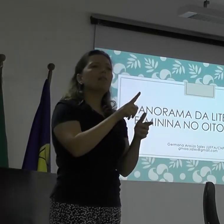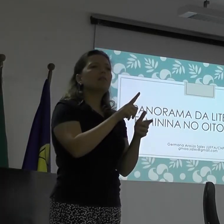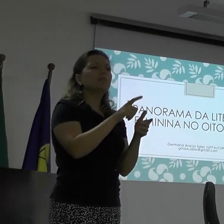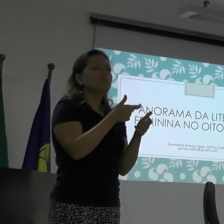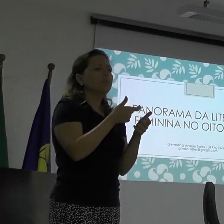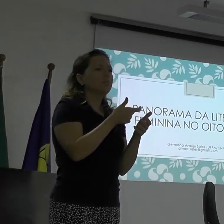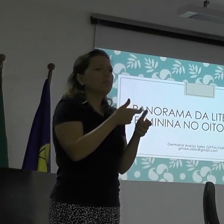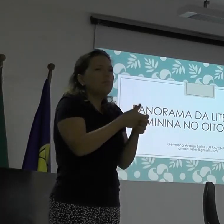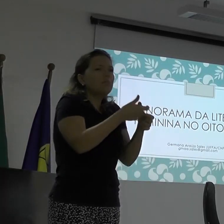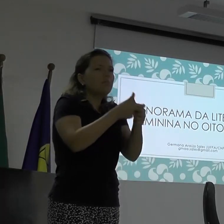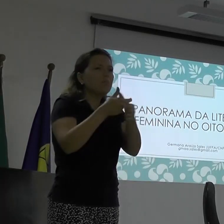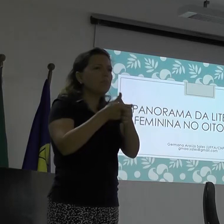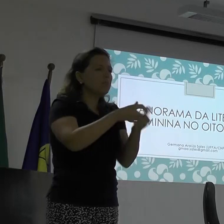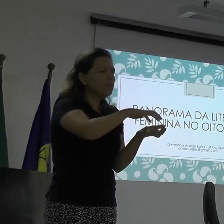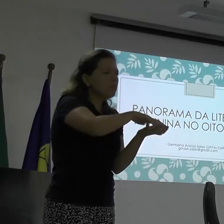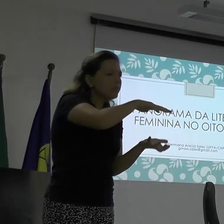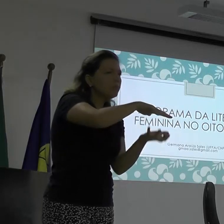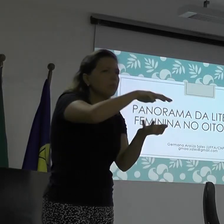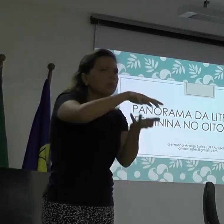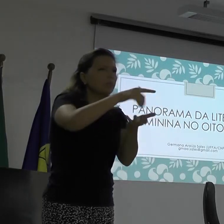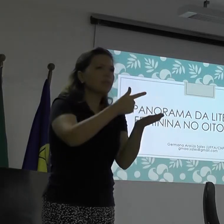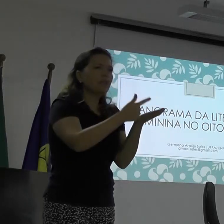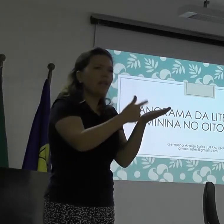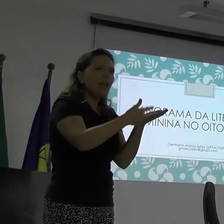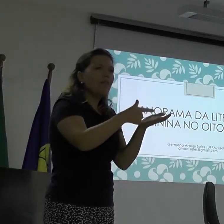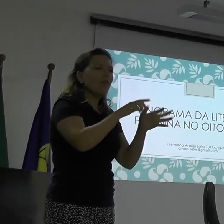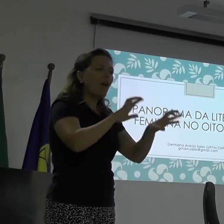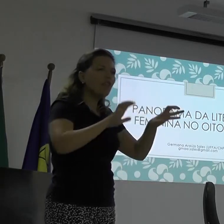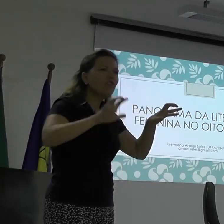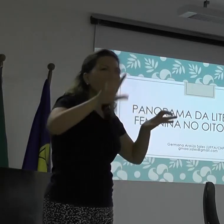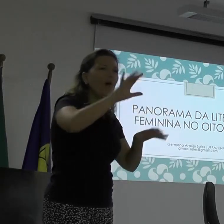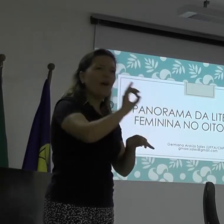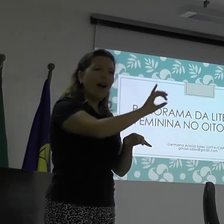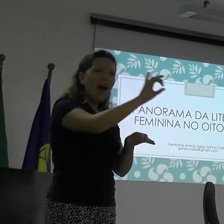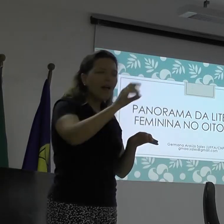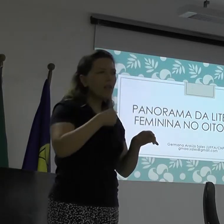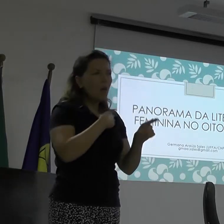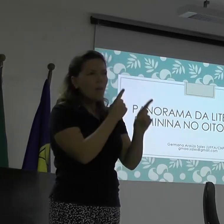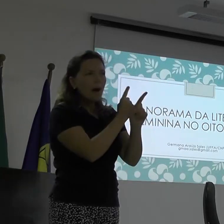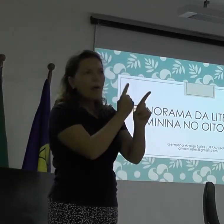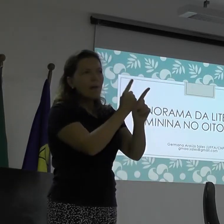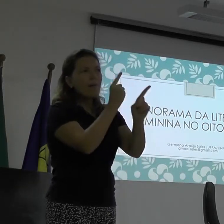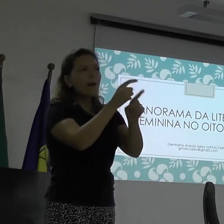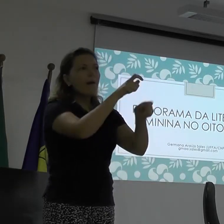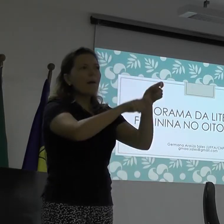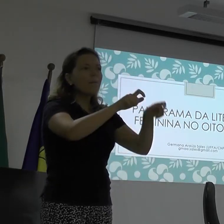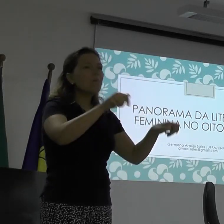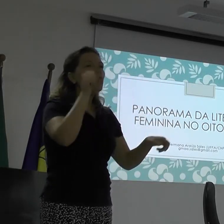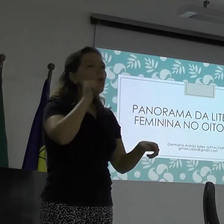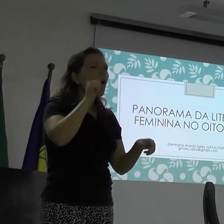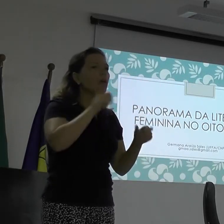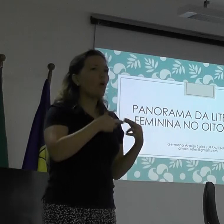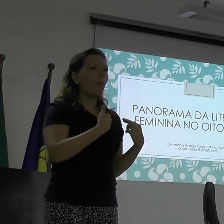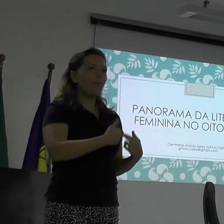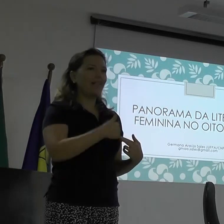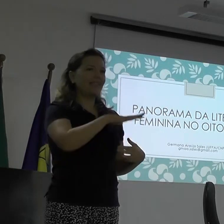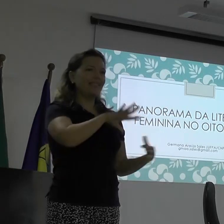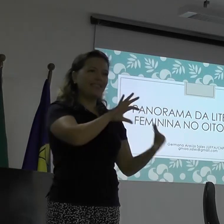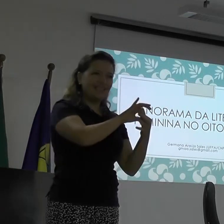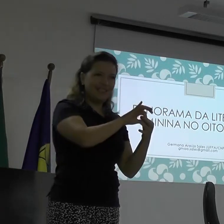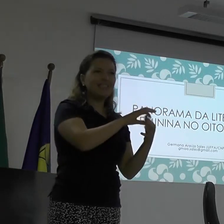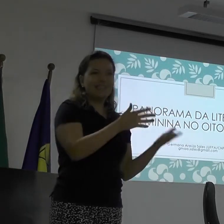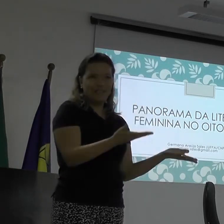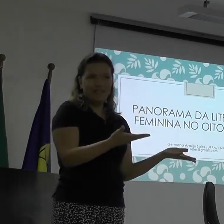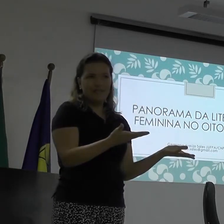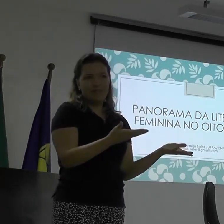compêndios feitos de cada região, eu identifiquei mulheres romancistas. O meu olhar